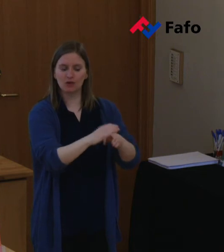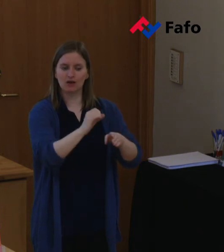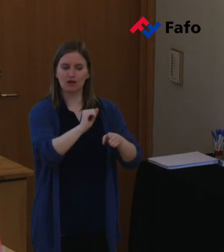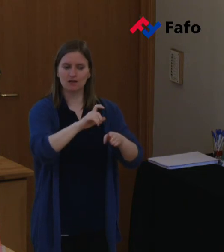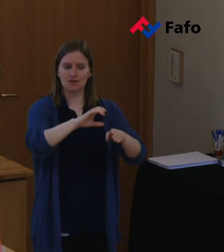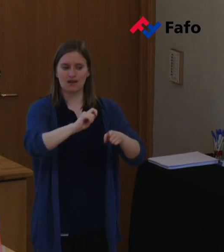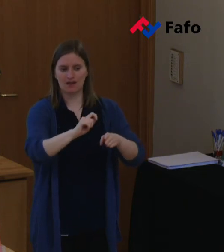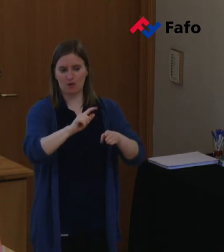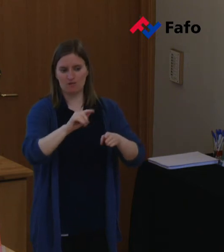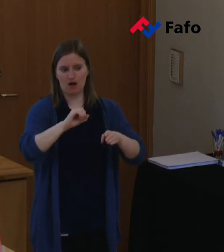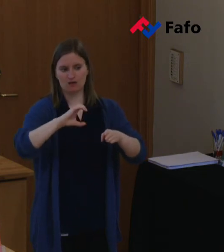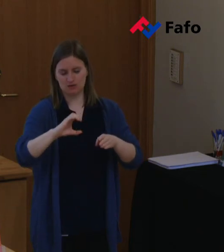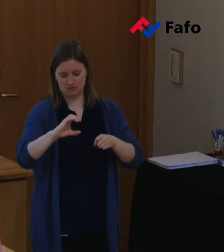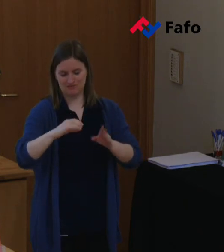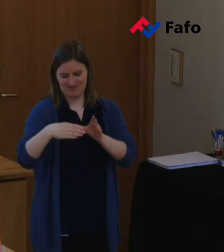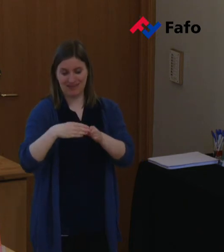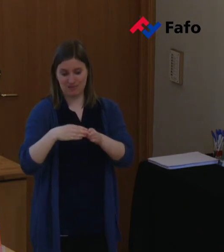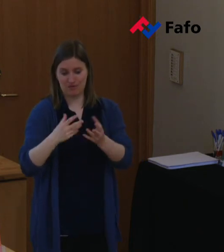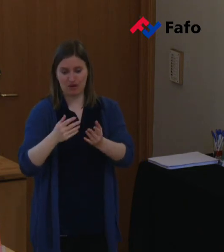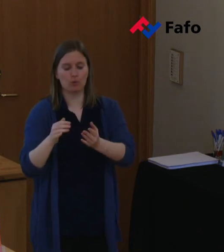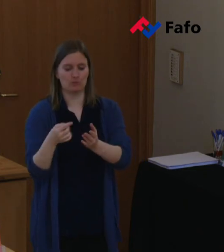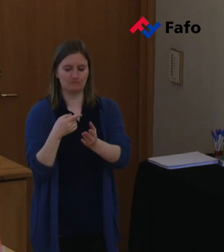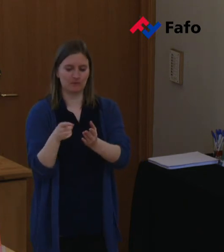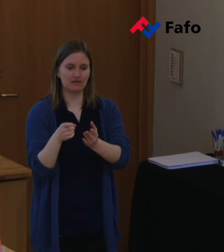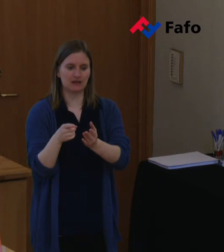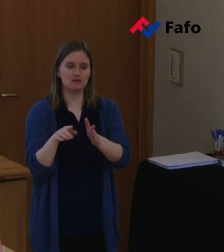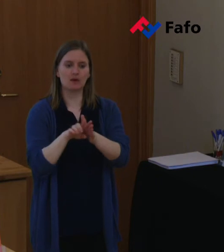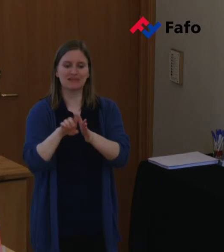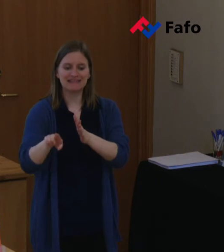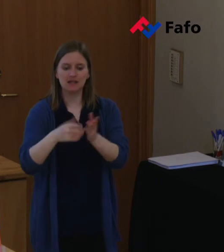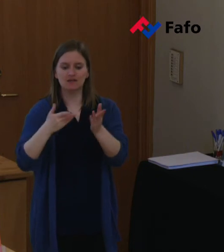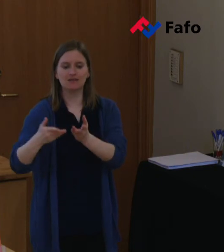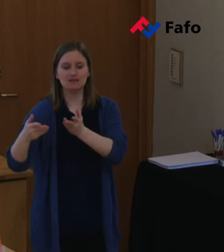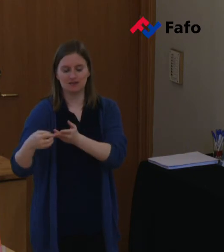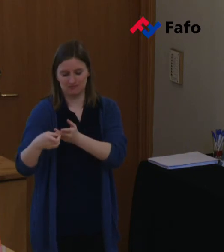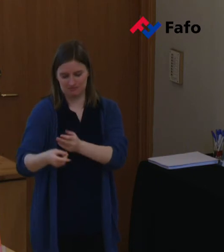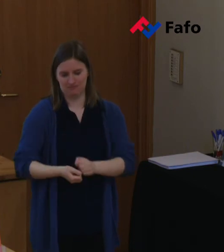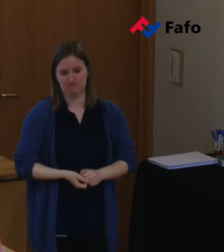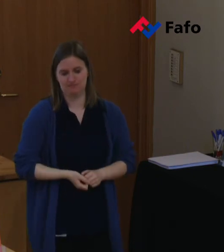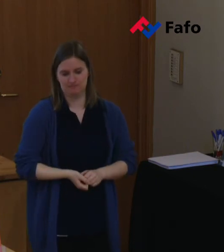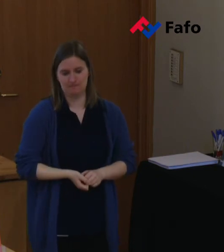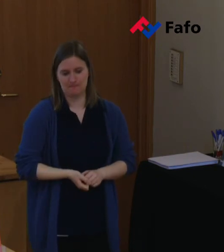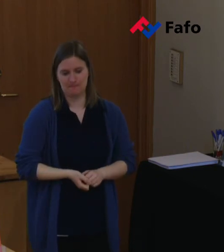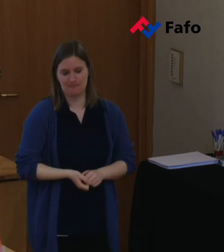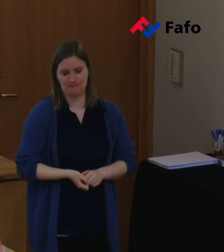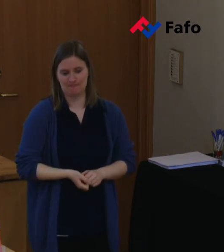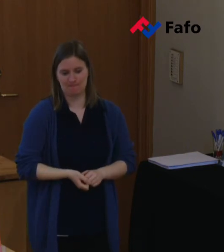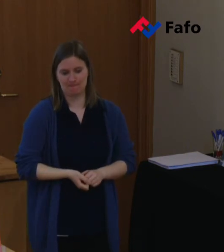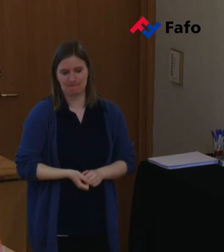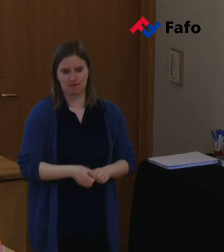og FACT-teamene, det at det gis samtidige tjenester. Så det også